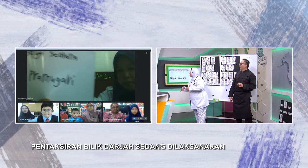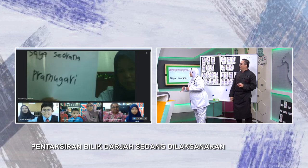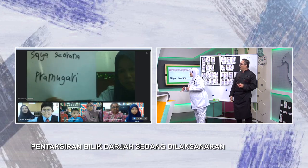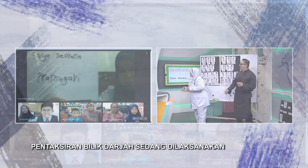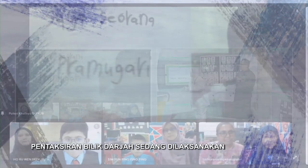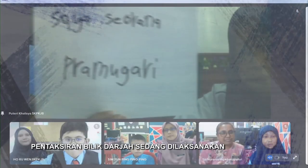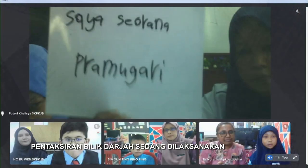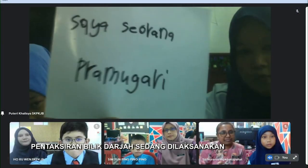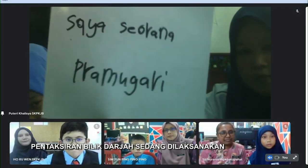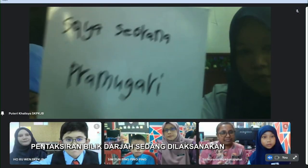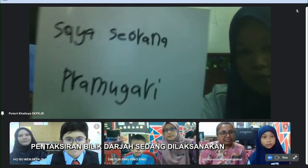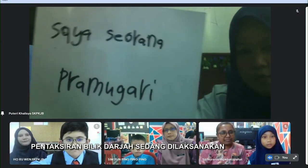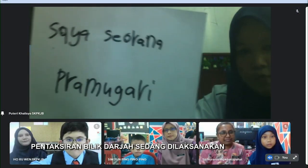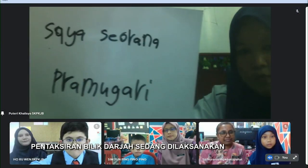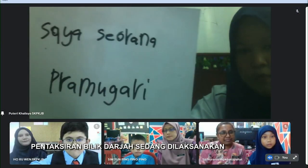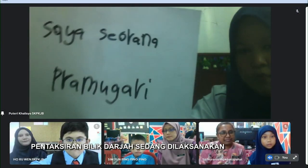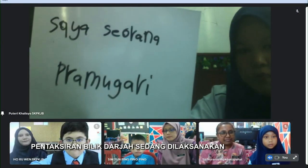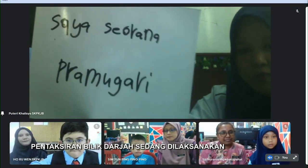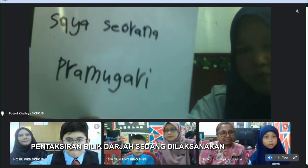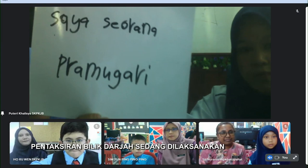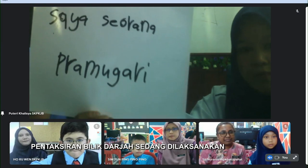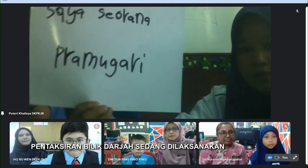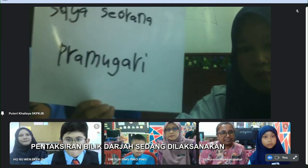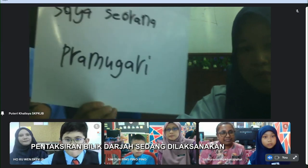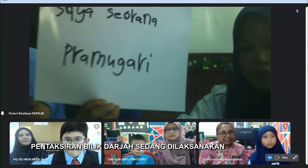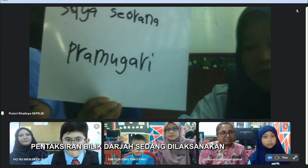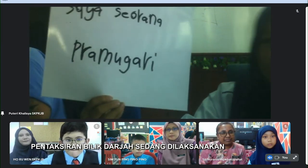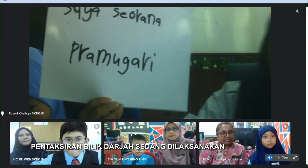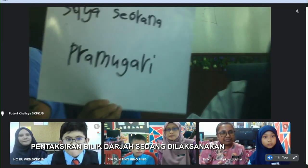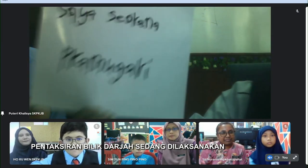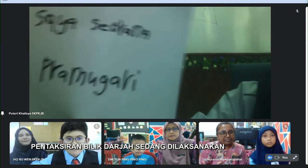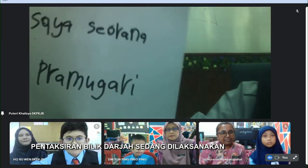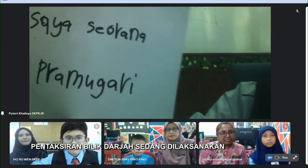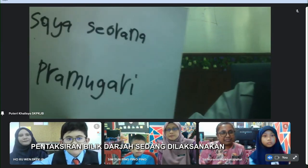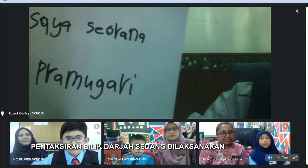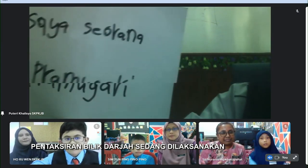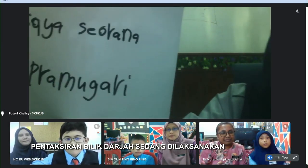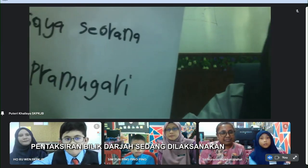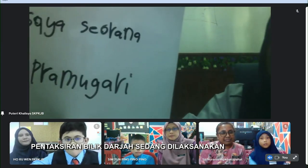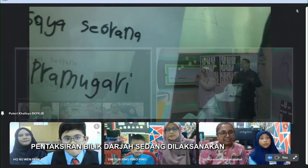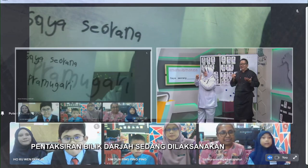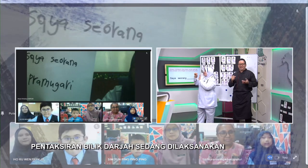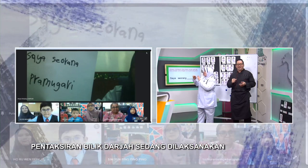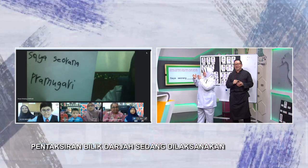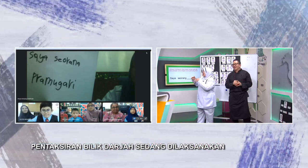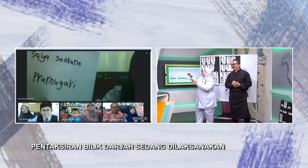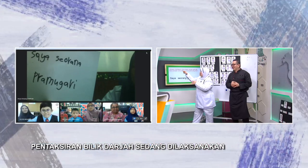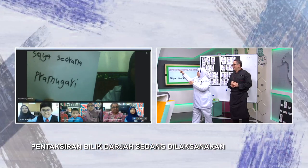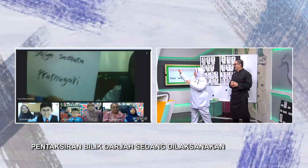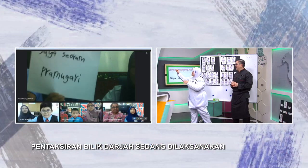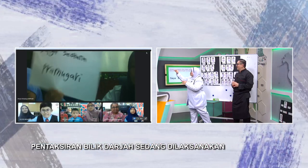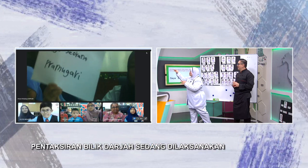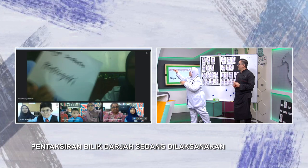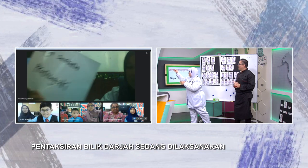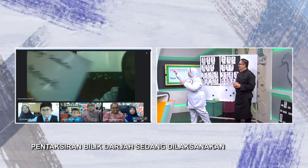Wah. Tak nampak. Okey, bagus. Betul. Saya seorang pramugari. Saya seorang. Okey,